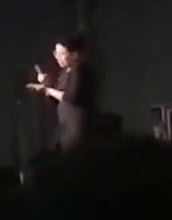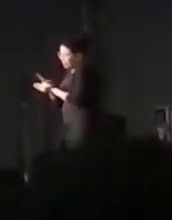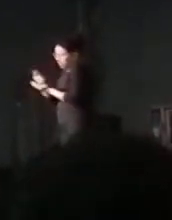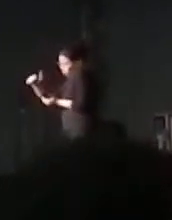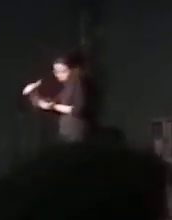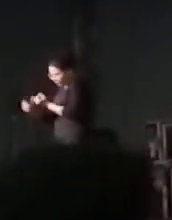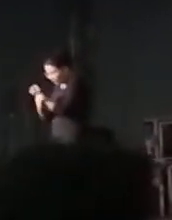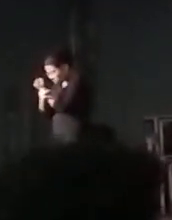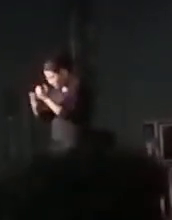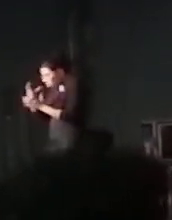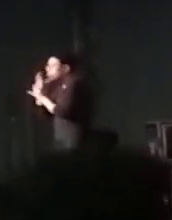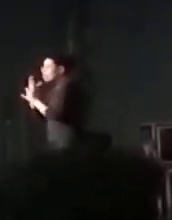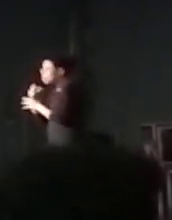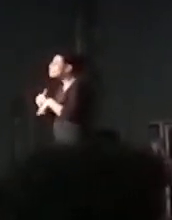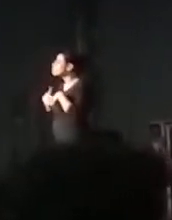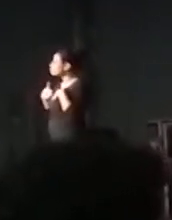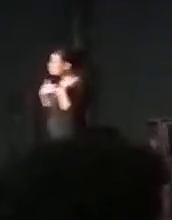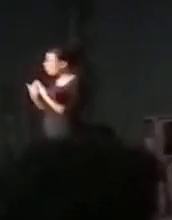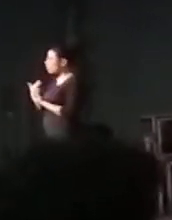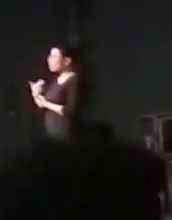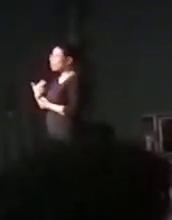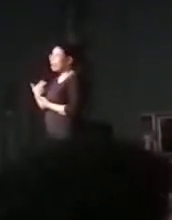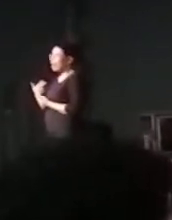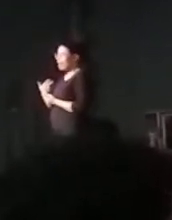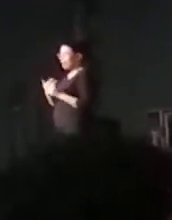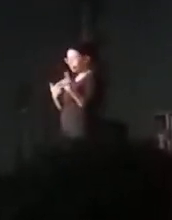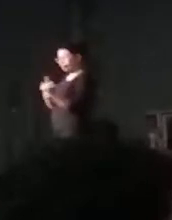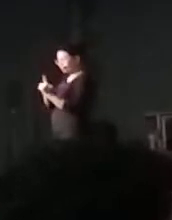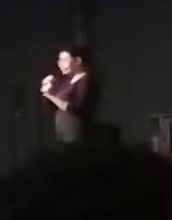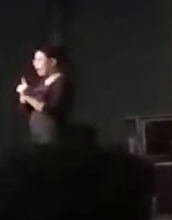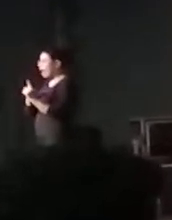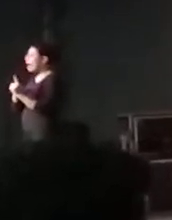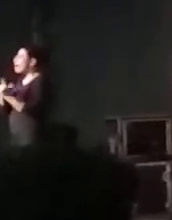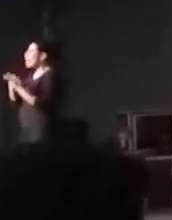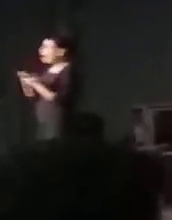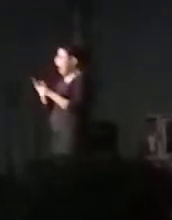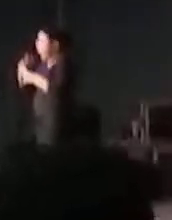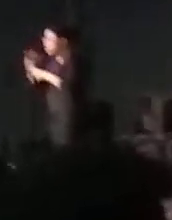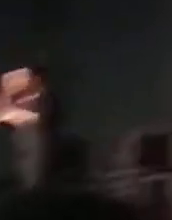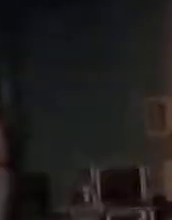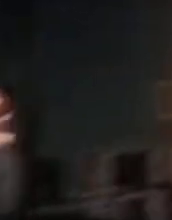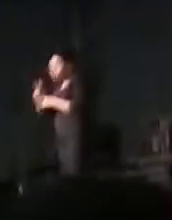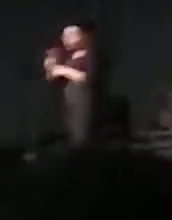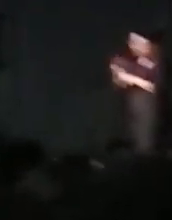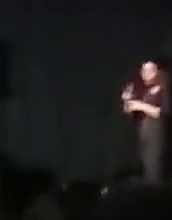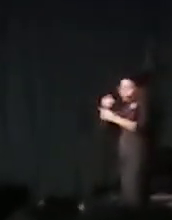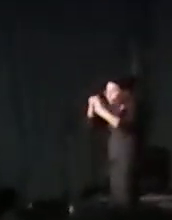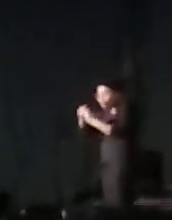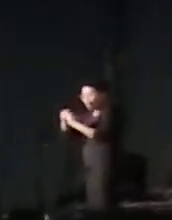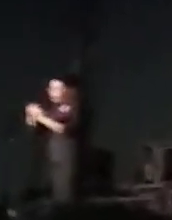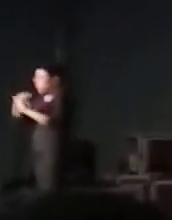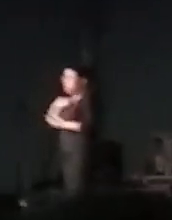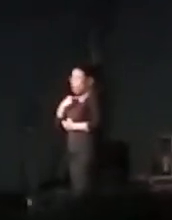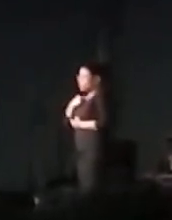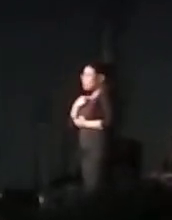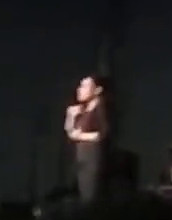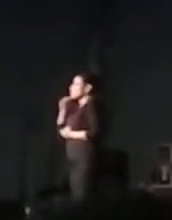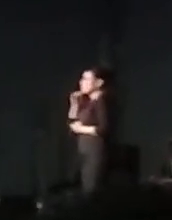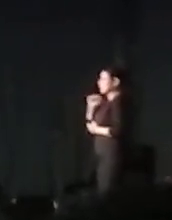E não pode ter um agente penitenciário dentro da sala, porque isso vai virar uma fofa. Se ele me conta uma